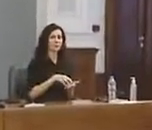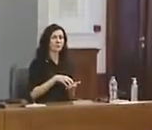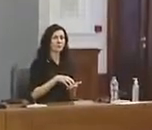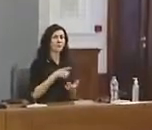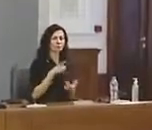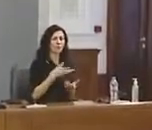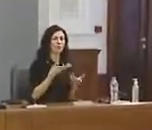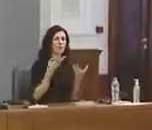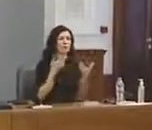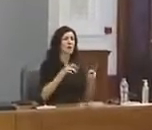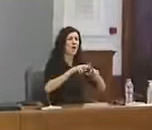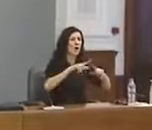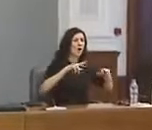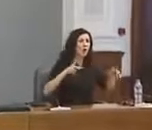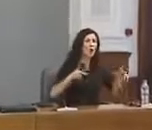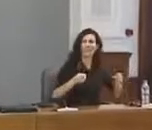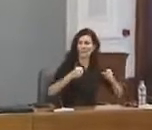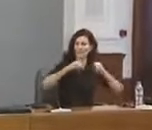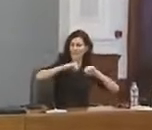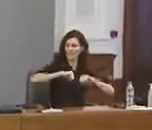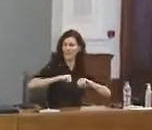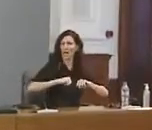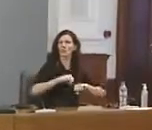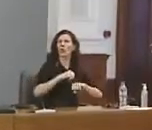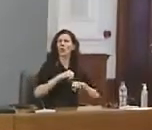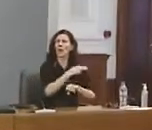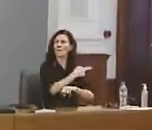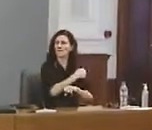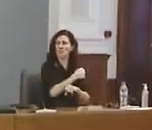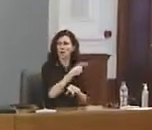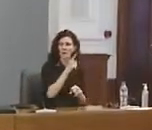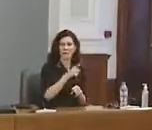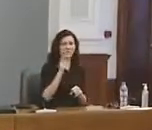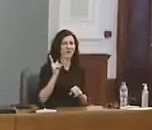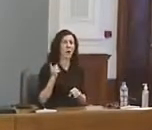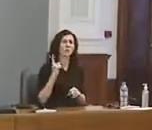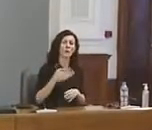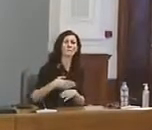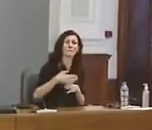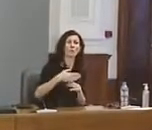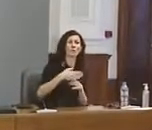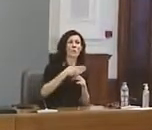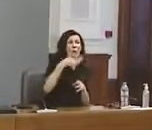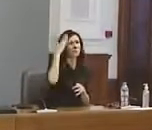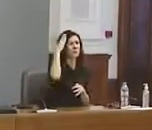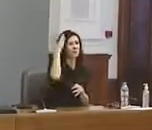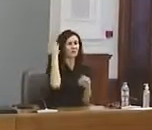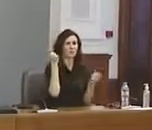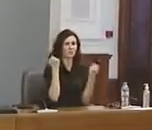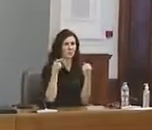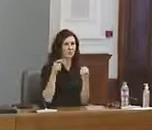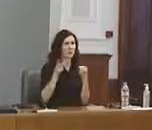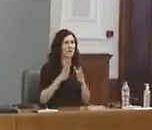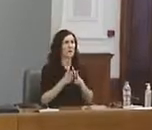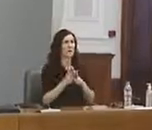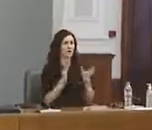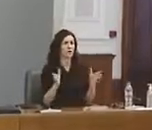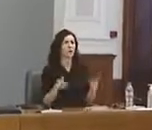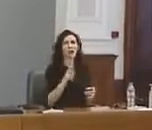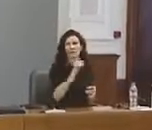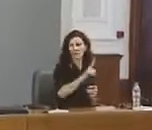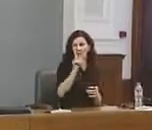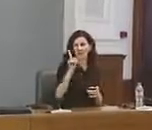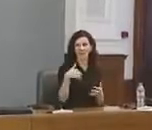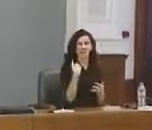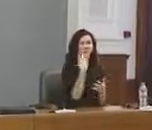Това са колегите, директорите на болници, които подпомагат Министерството в тази посока. Всеки един от тях ни е